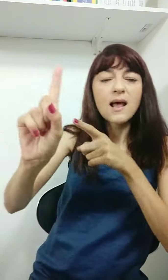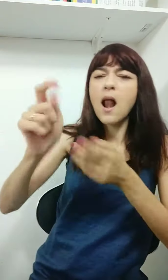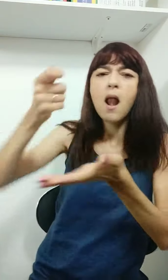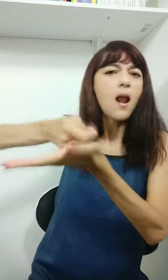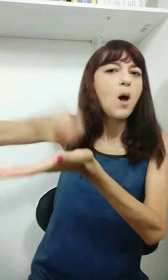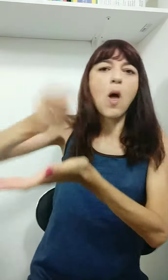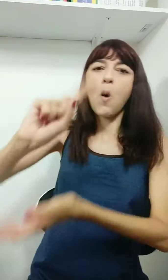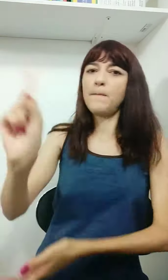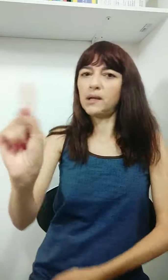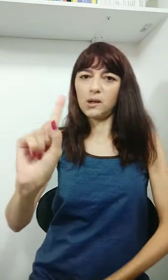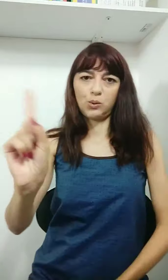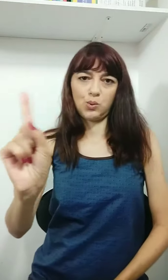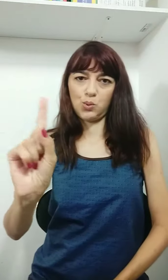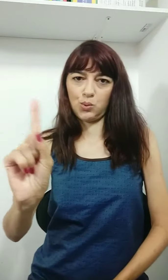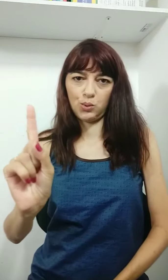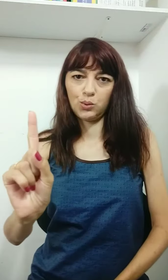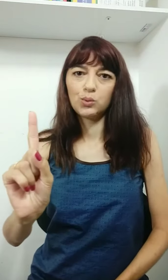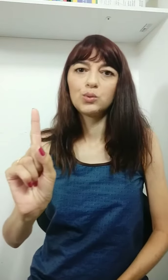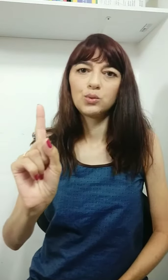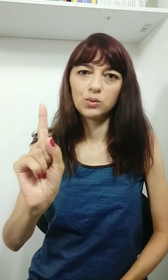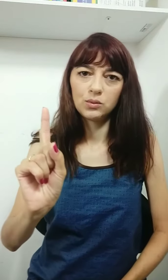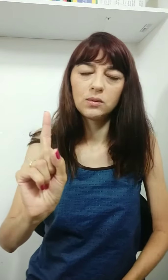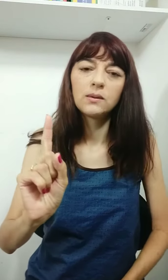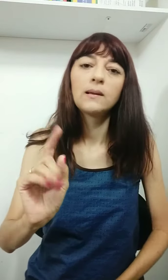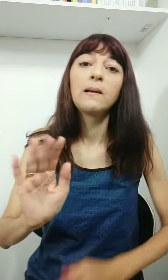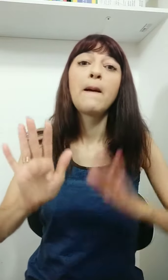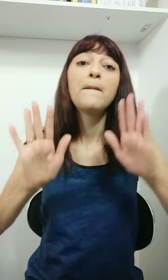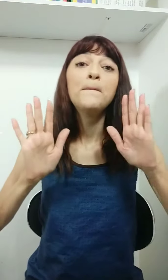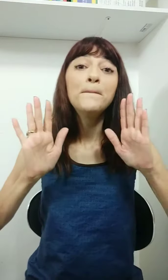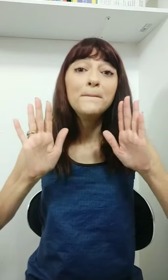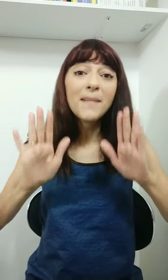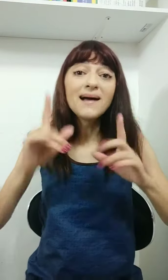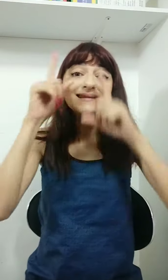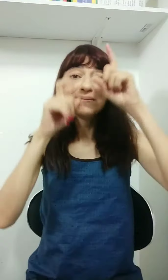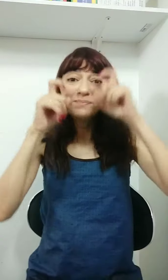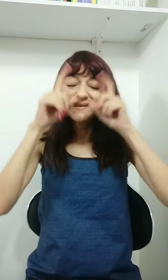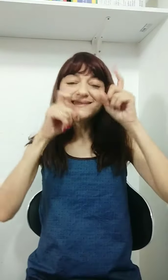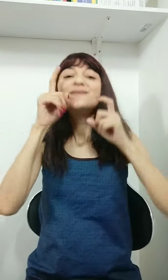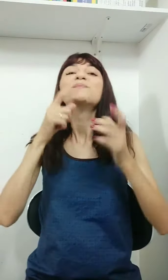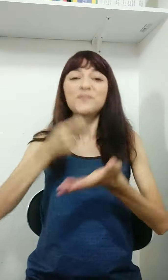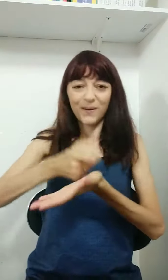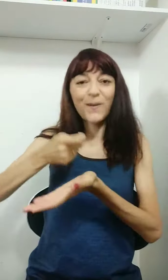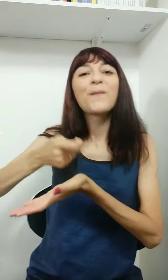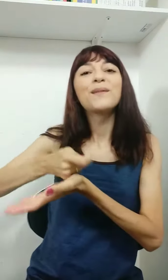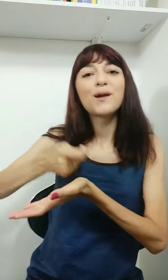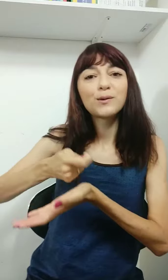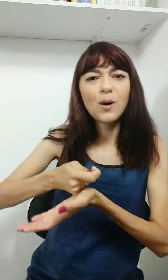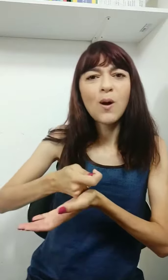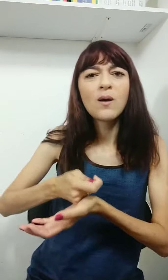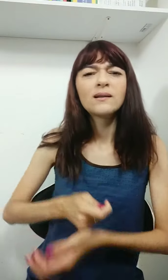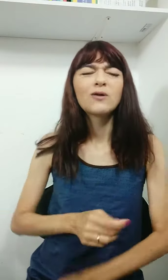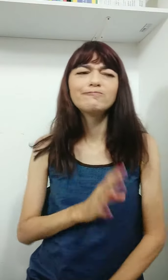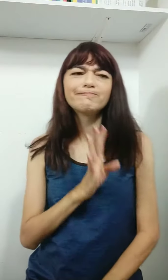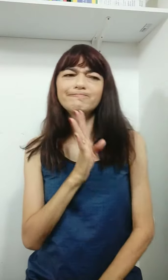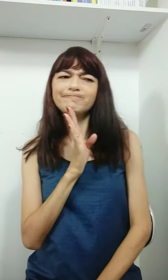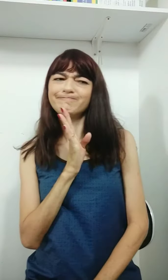Mas esse sinal de não, né, fazer esse movimento com as mãos simbolizando não é obrigatório, mas a expressão facial